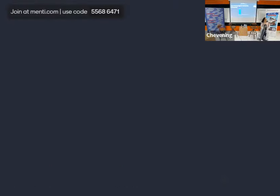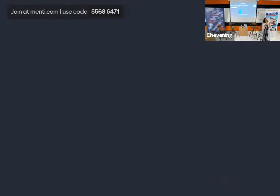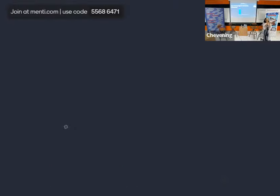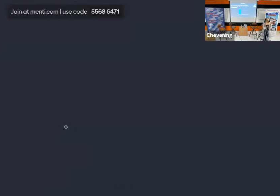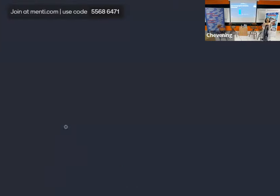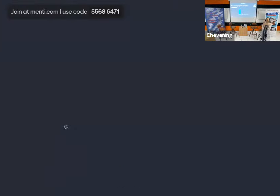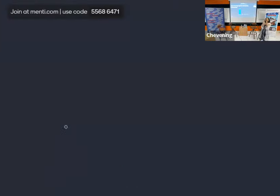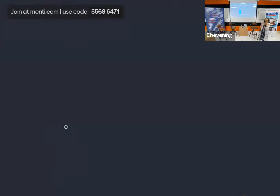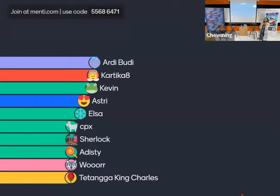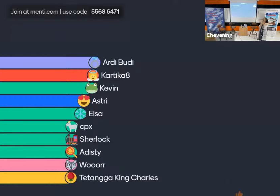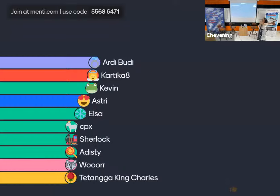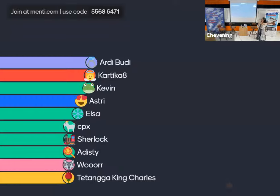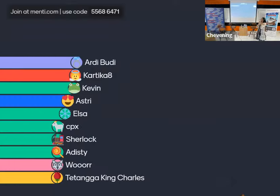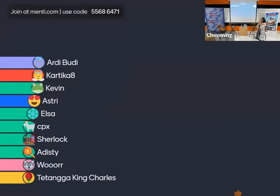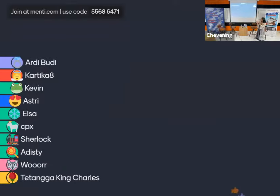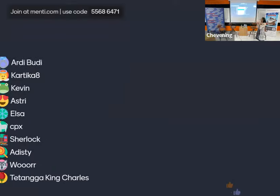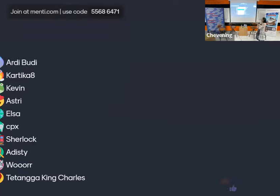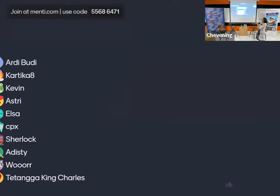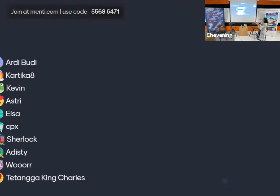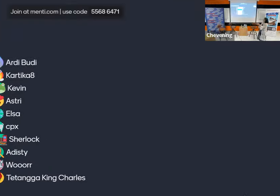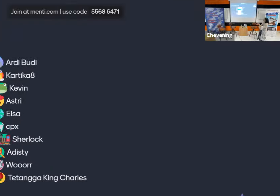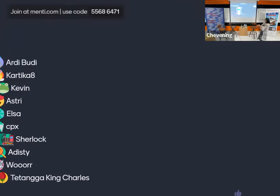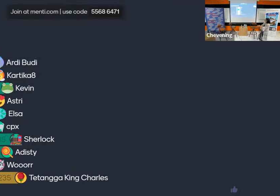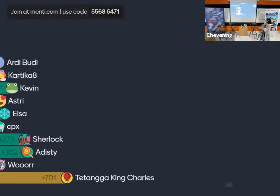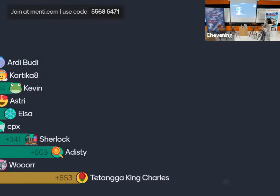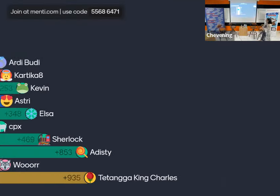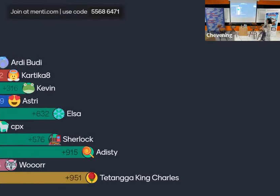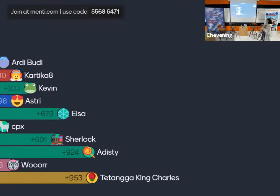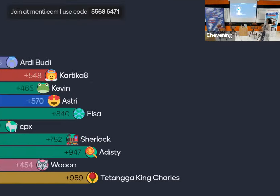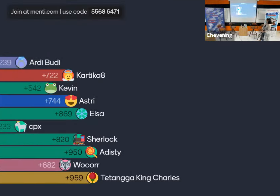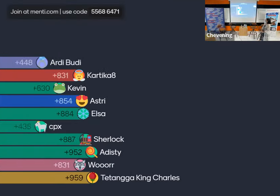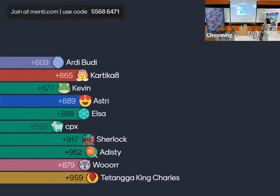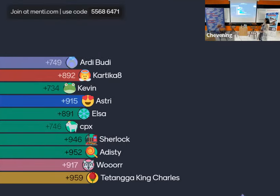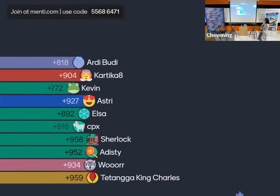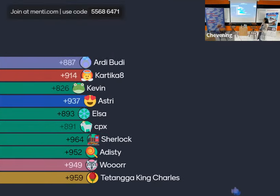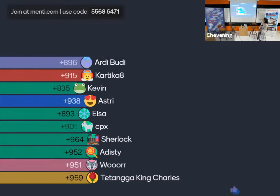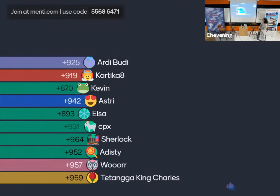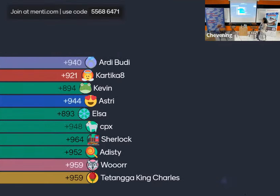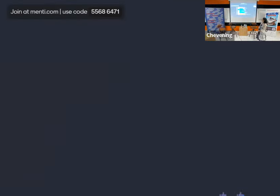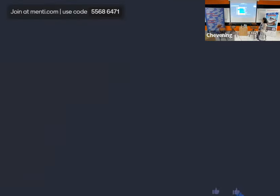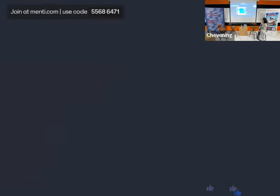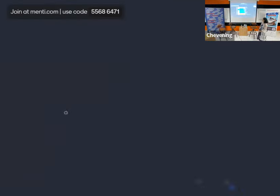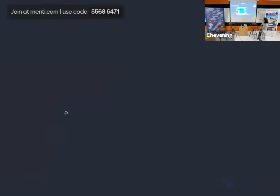alhamdulillah alhamdulillah keren keren